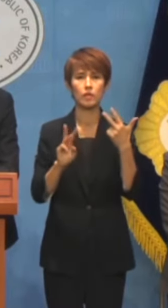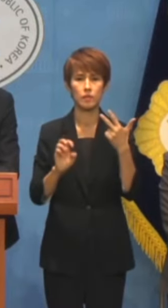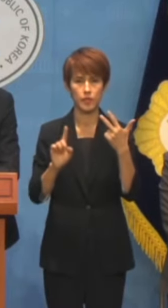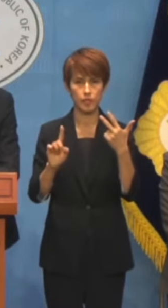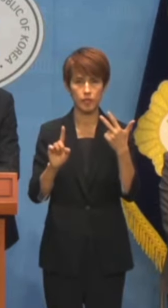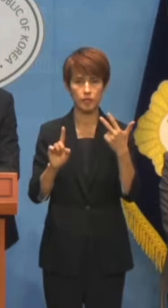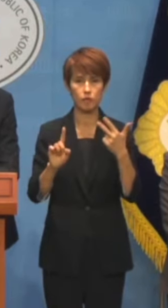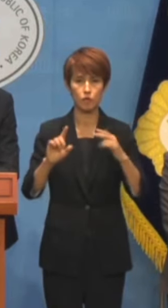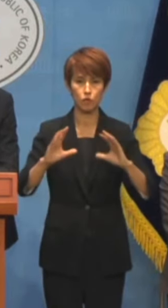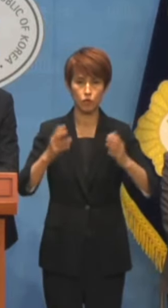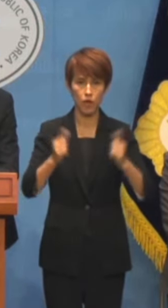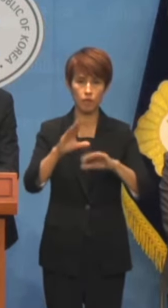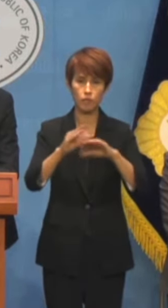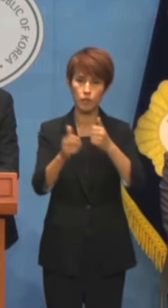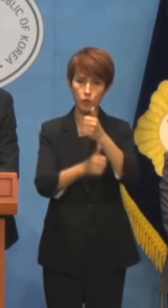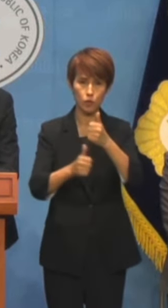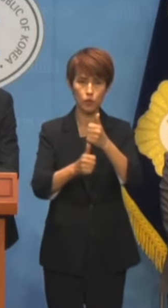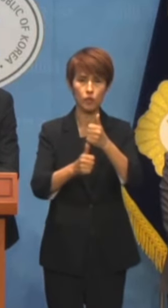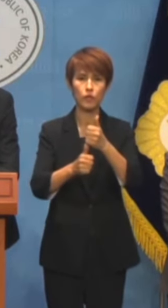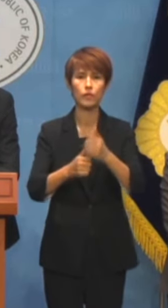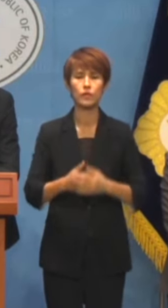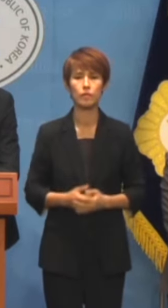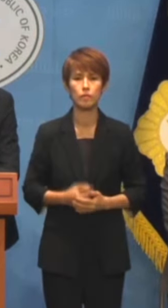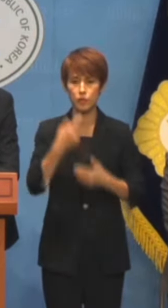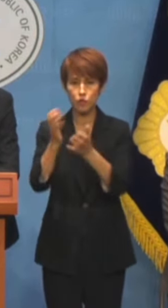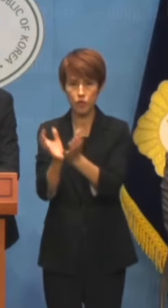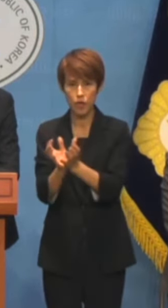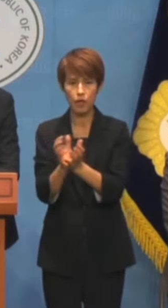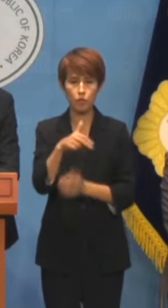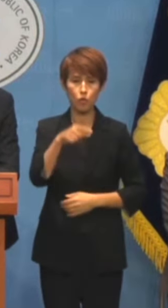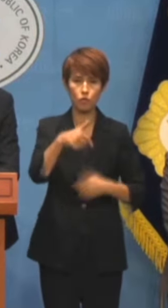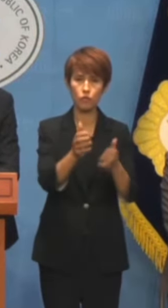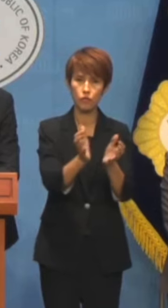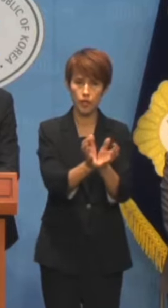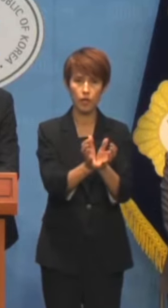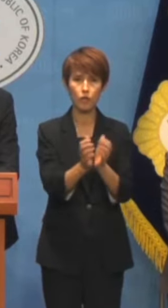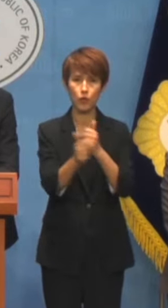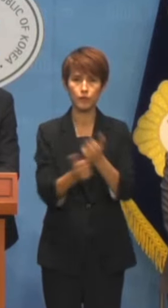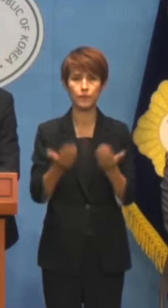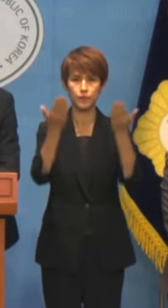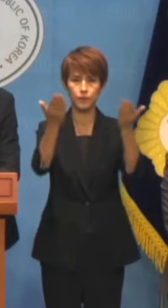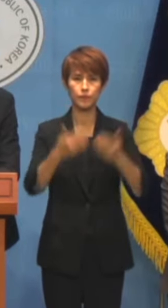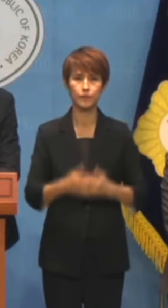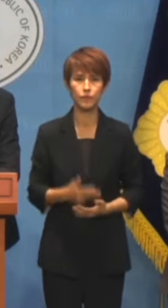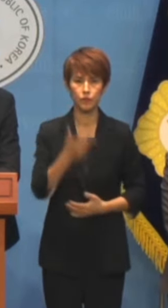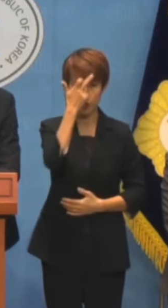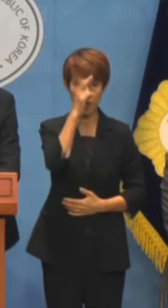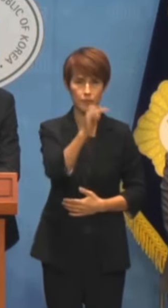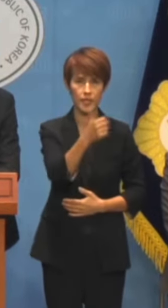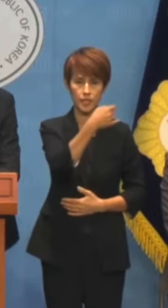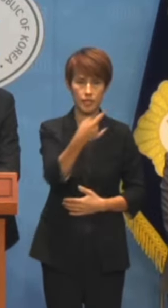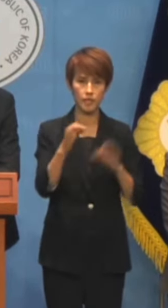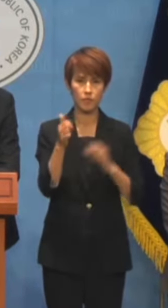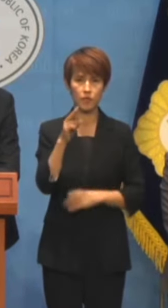31일 국회 과학기술정보방송통신위원회 더불어민주당 조국혁신당 위원 1동 최민희,